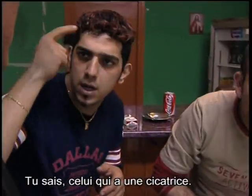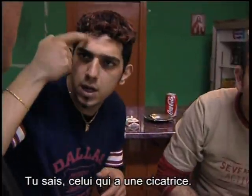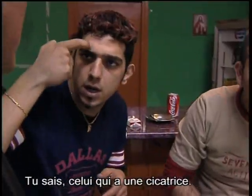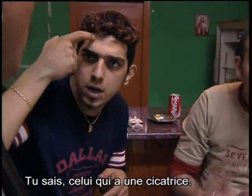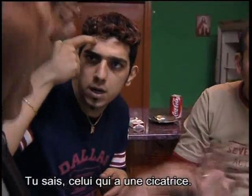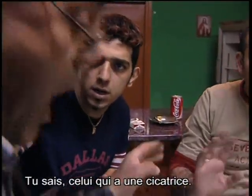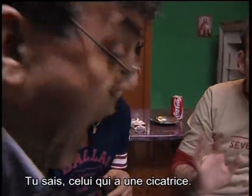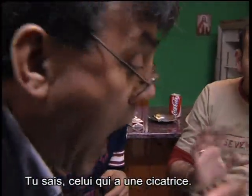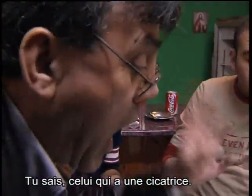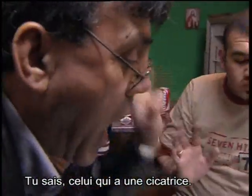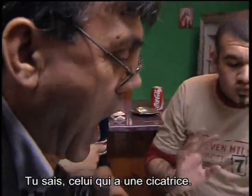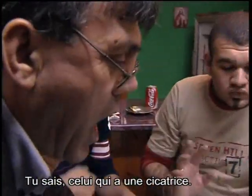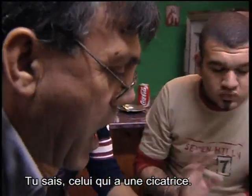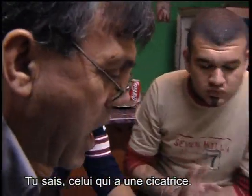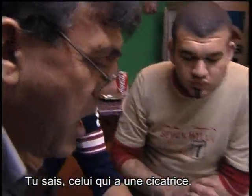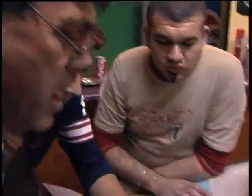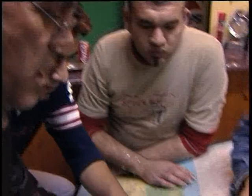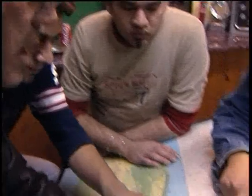Tu sais, celui qui a une cicatrice.